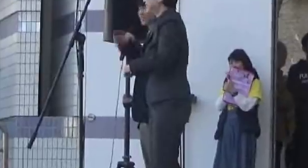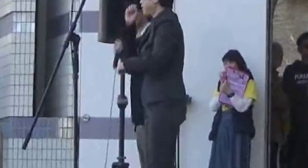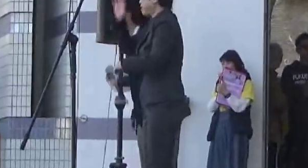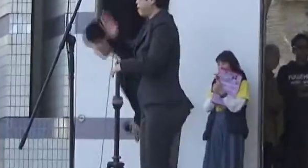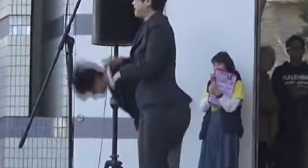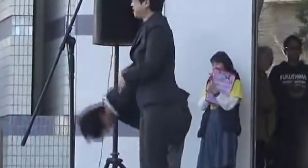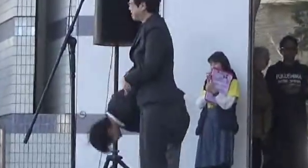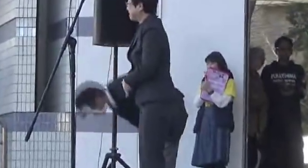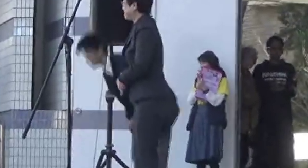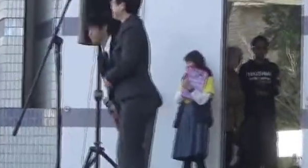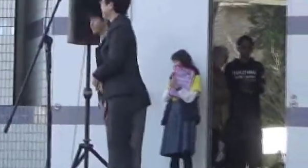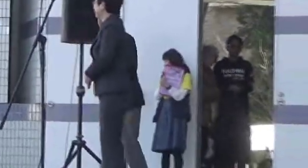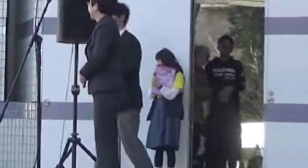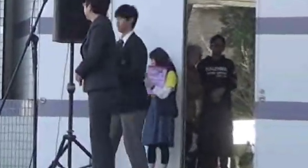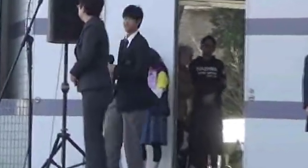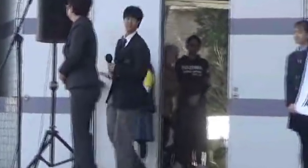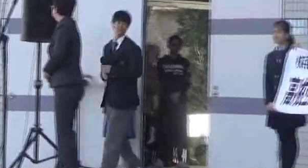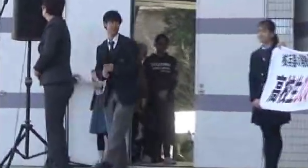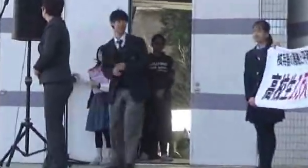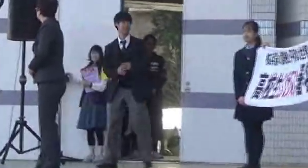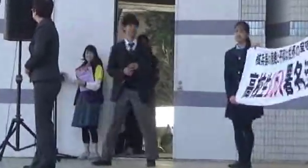よろしくお願いします。